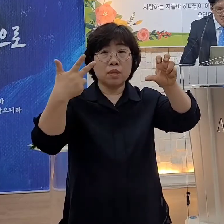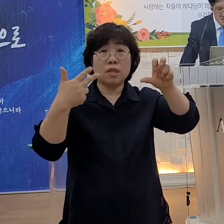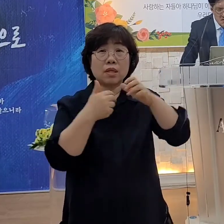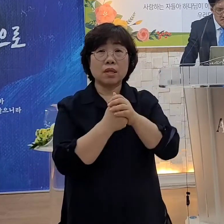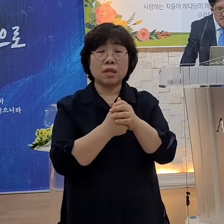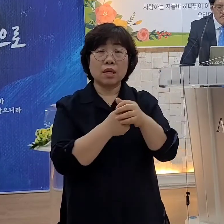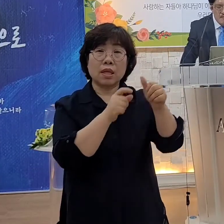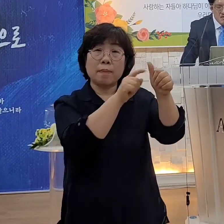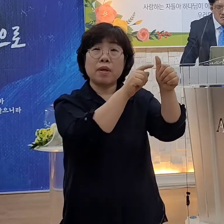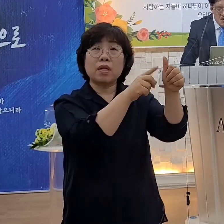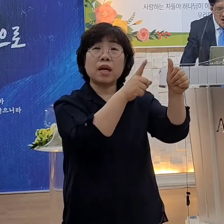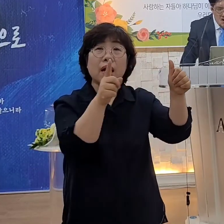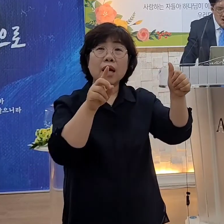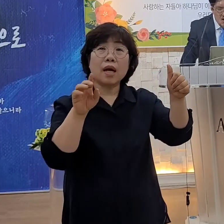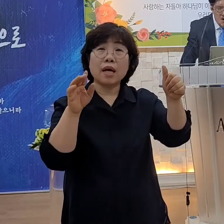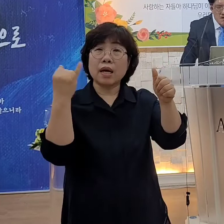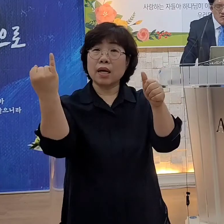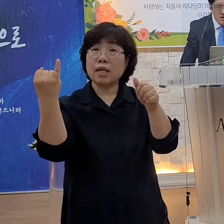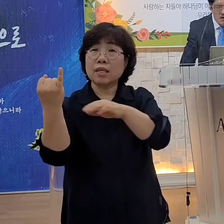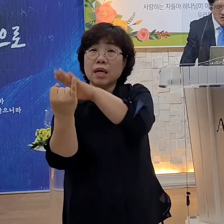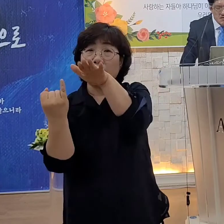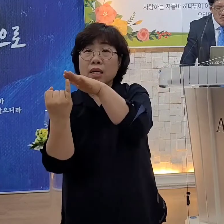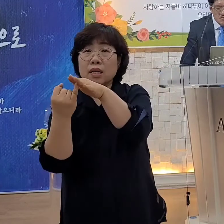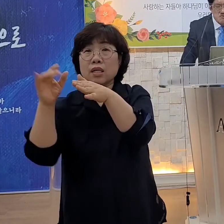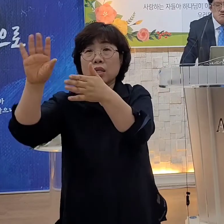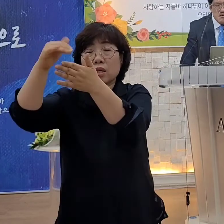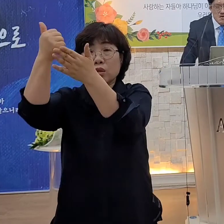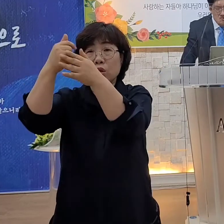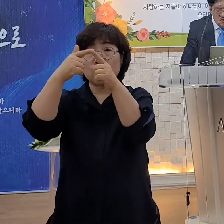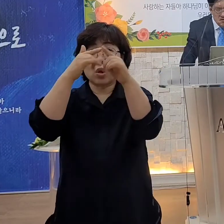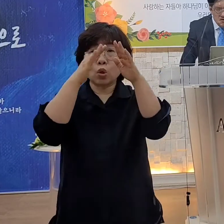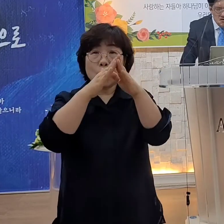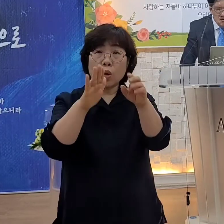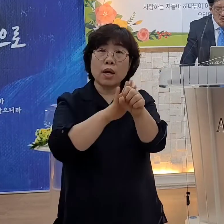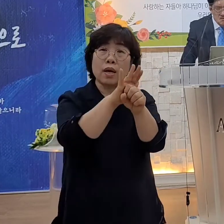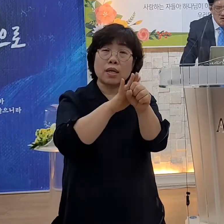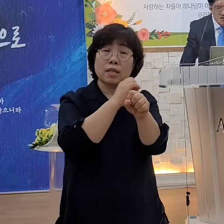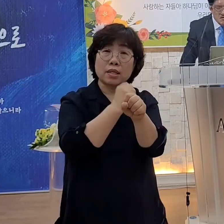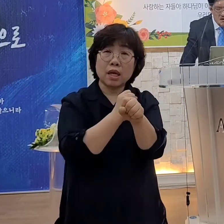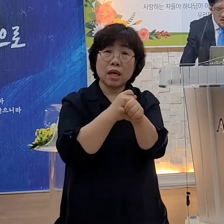읽습니다. 시작. 남편들아, 아내 사랑하기를